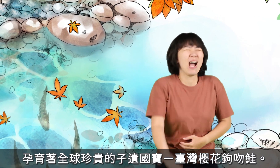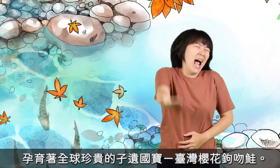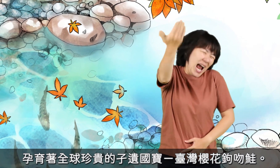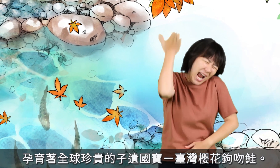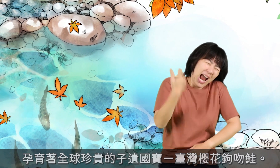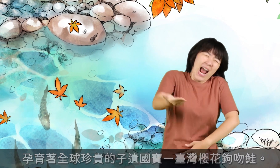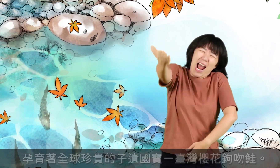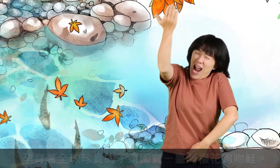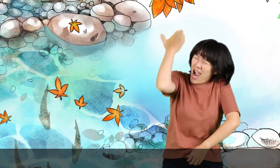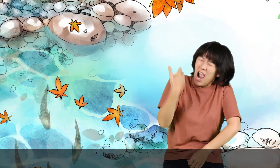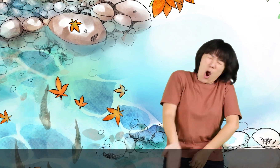鲑。